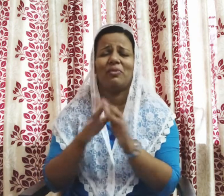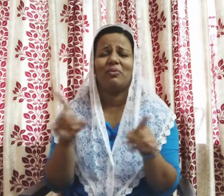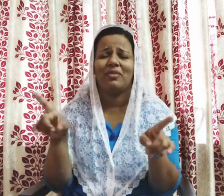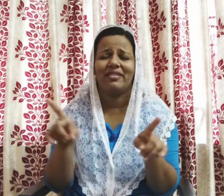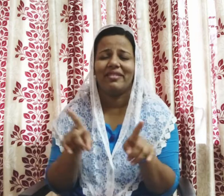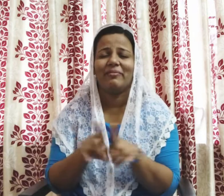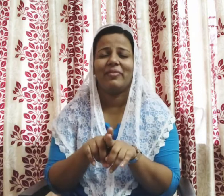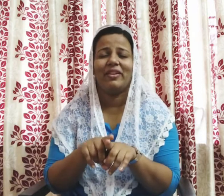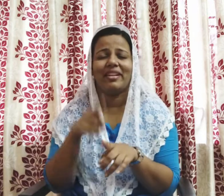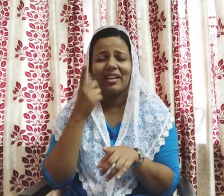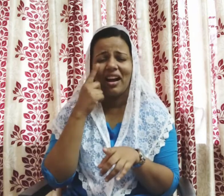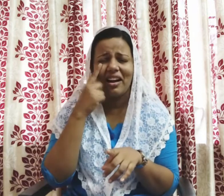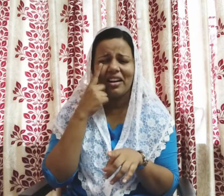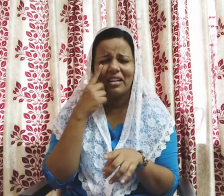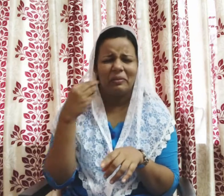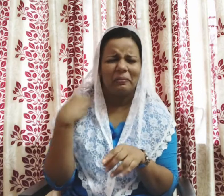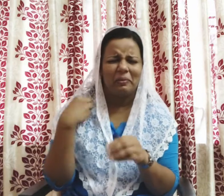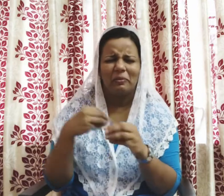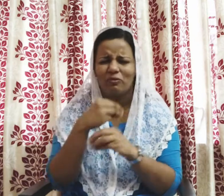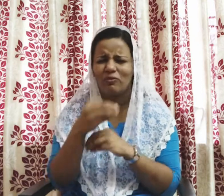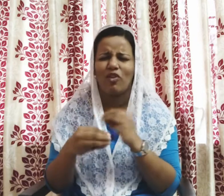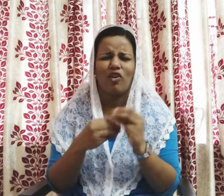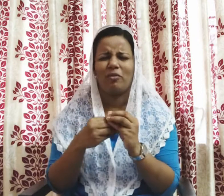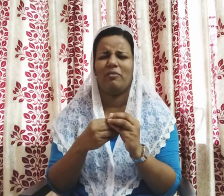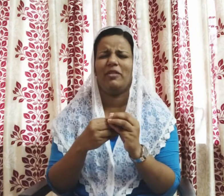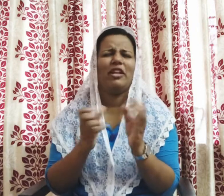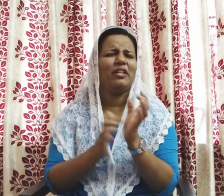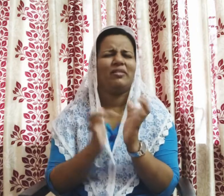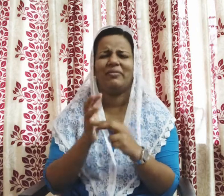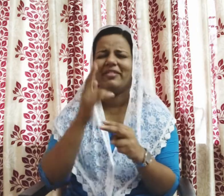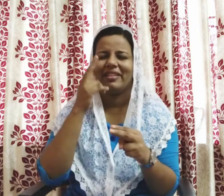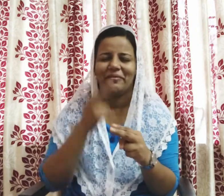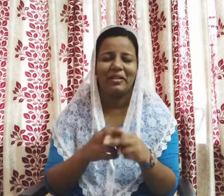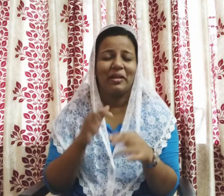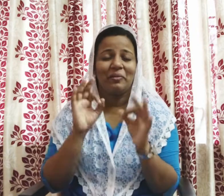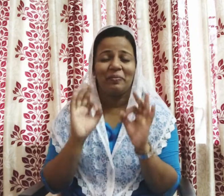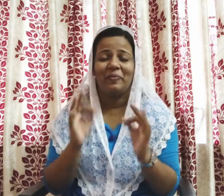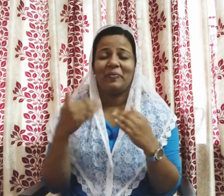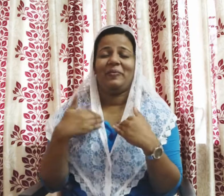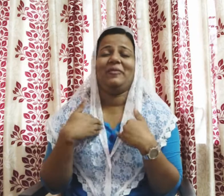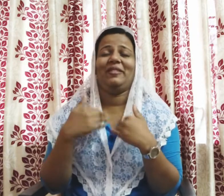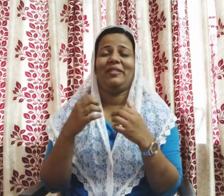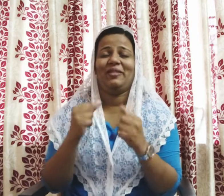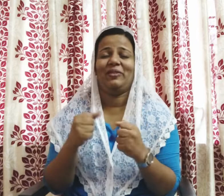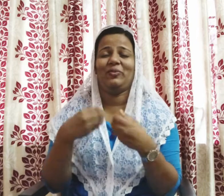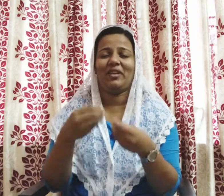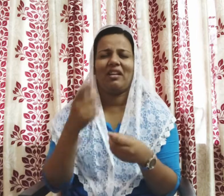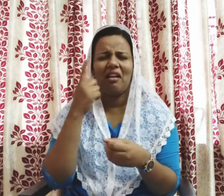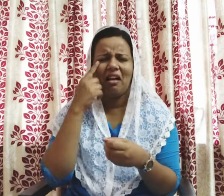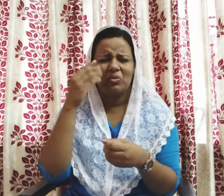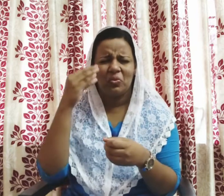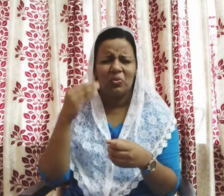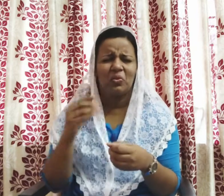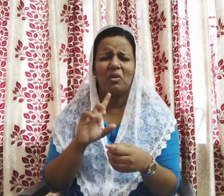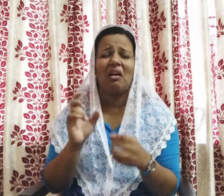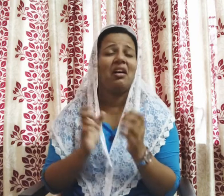അതുപോലെ കർത്താവെ കണ്ണിന് ഇഞ്ചുറി ആയിരിക്കുന്നവർക്ക് വേണ്ടി പ്രാർത്ഥിക്കുന്നു. യേശു ക്രിസ്തുവിൻ്റെ നാമത്തിൽ പരിപൂർണ്ണ സൗഖ്യം കൊടുക്കണം. കാഴ്ചകൾ നഷ്ടപ്പെടുവാൻ